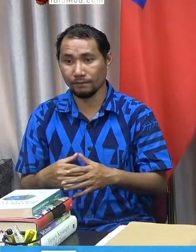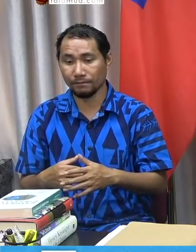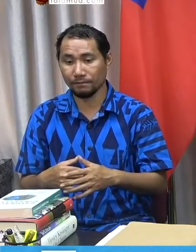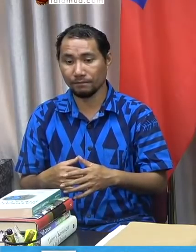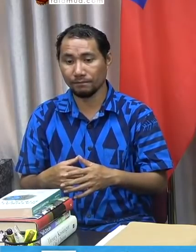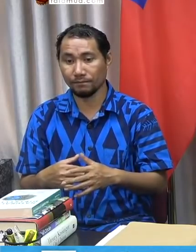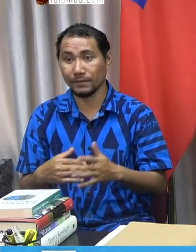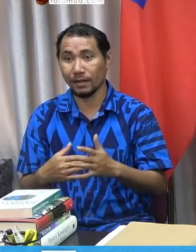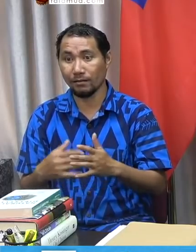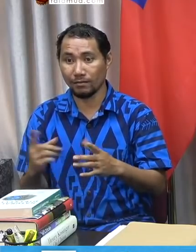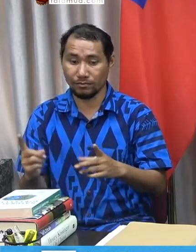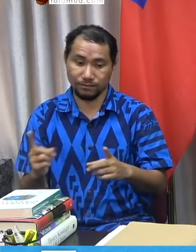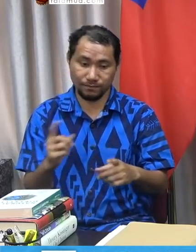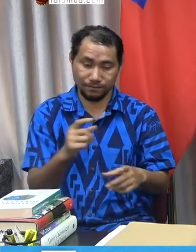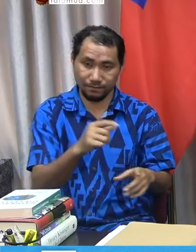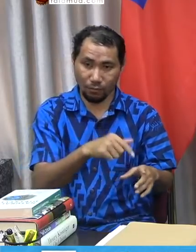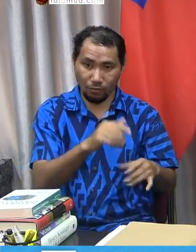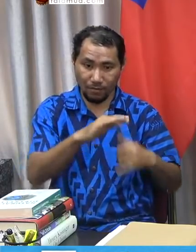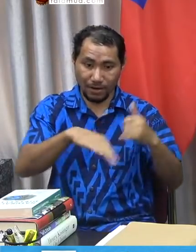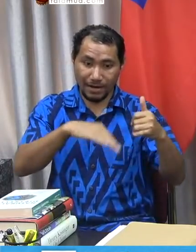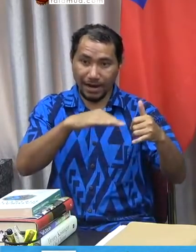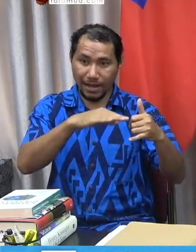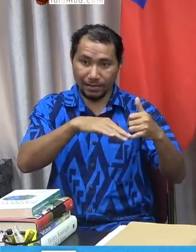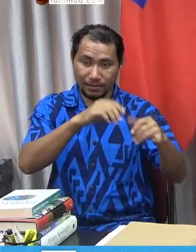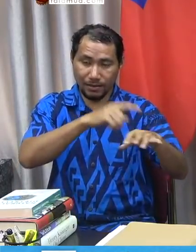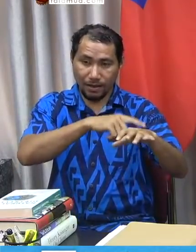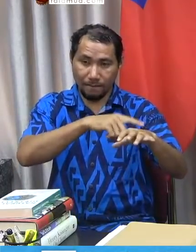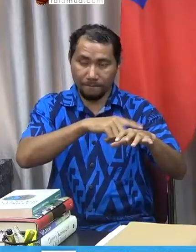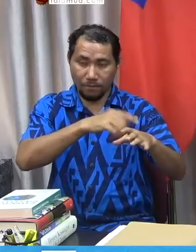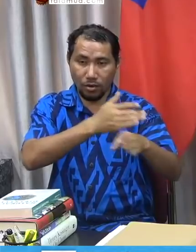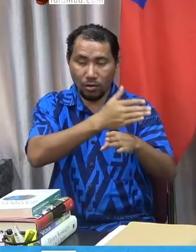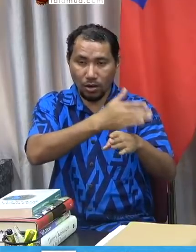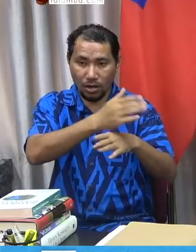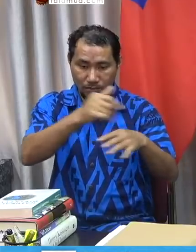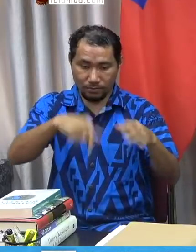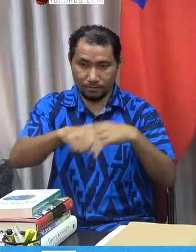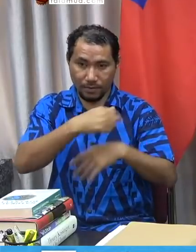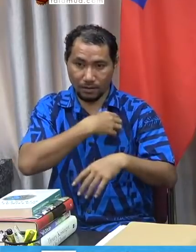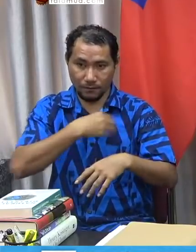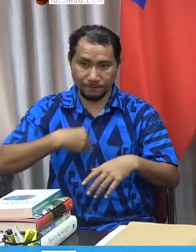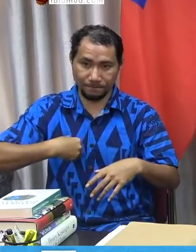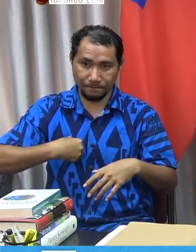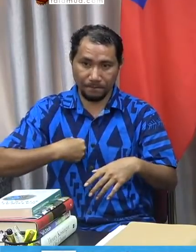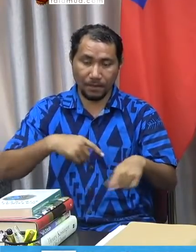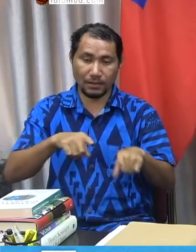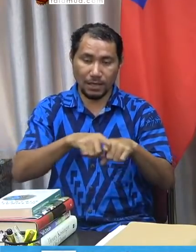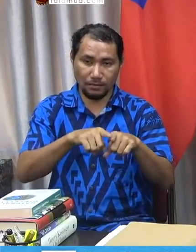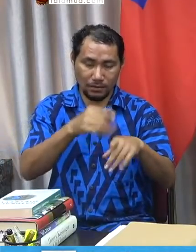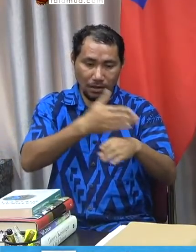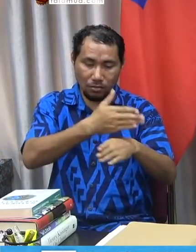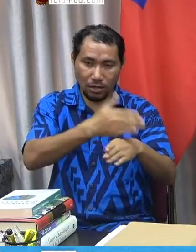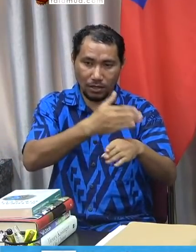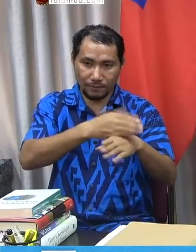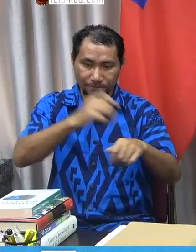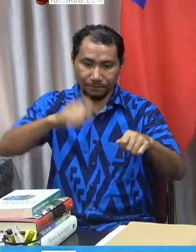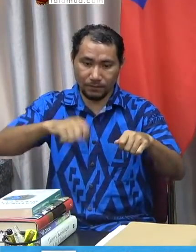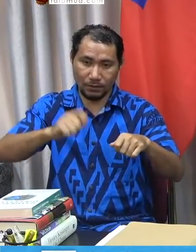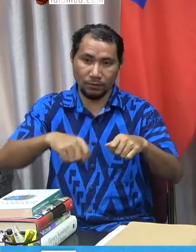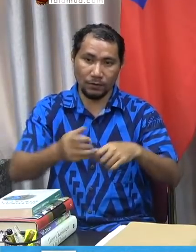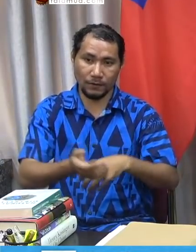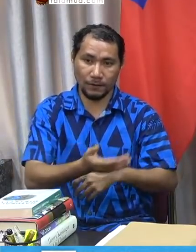tausanga whaingaluenga. Mo le malo ia ai mai se foi ia le ngaluenga le whamasinonga.